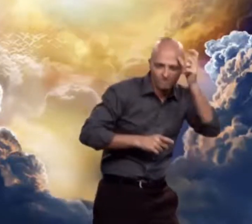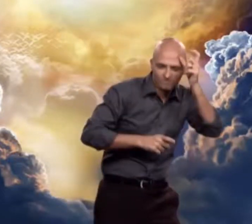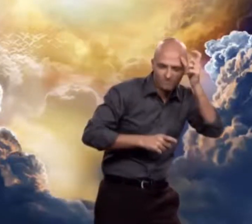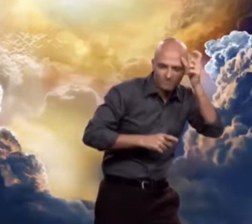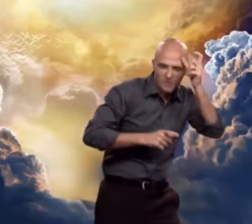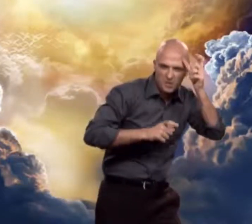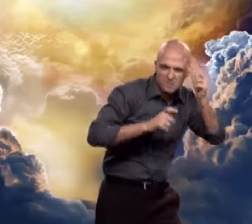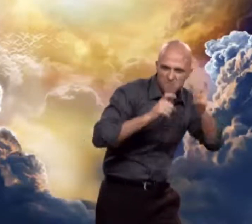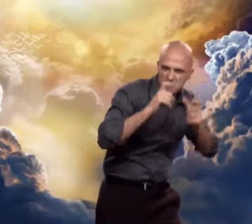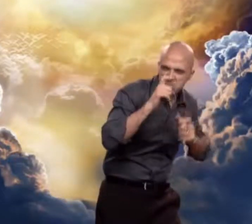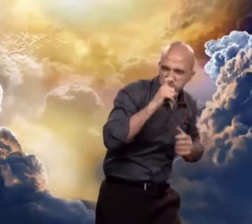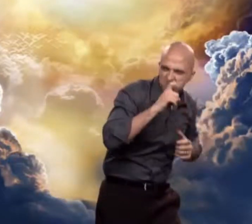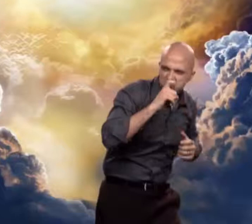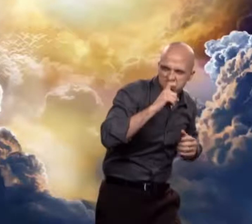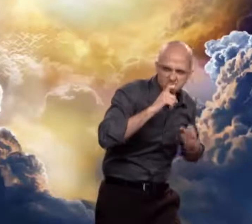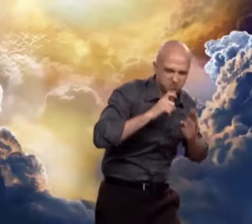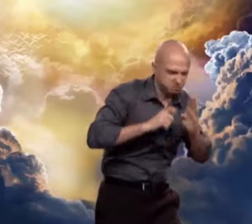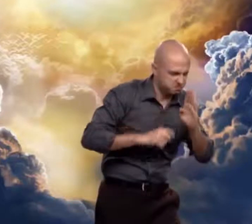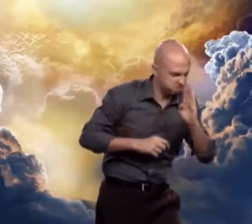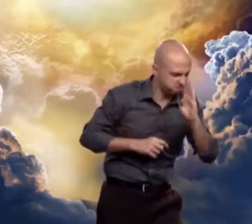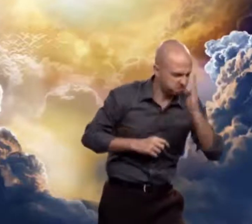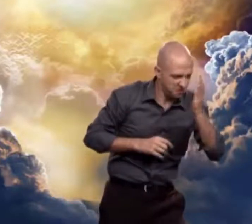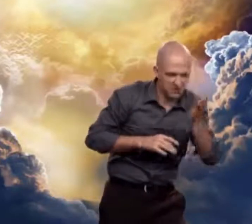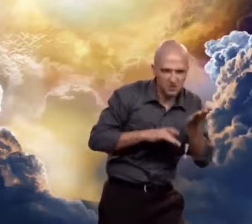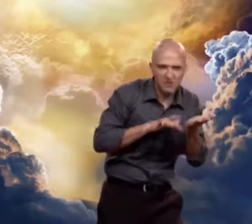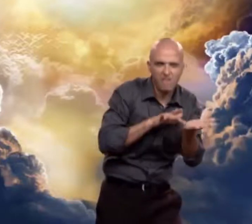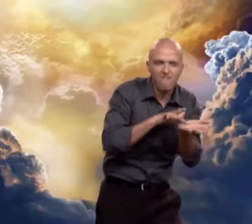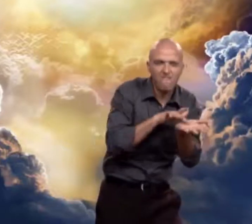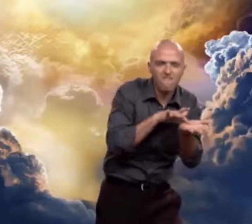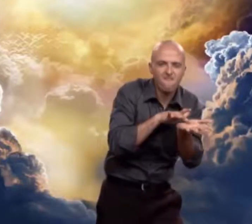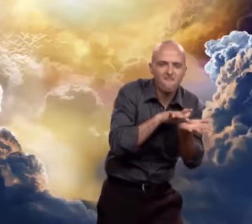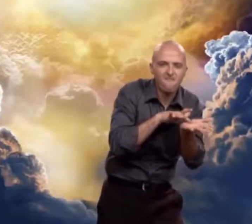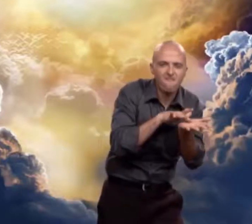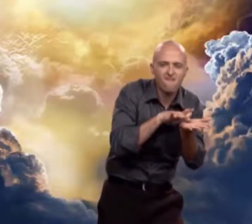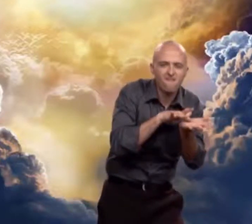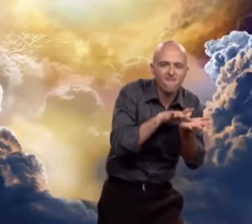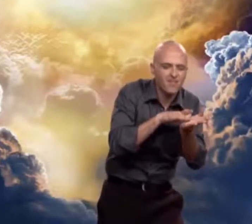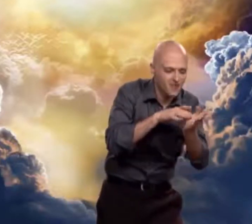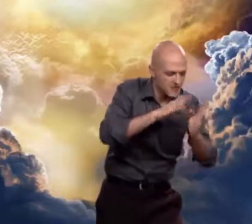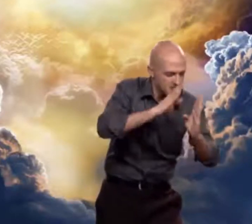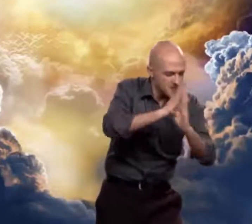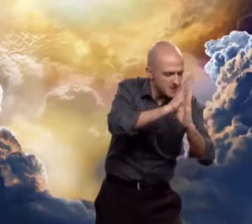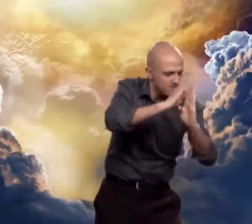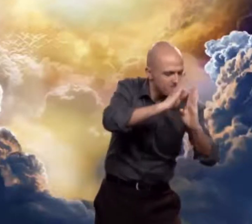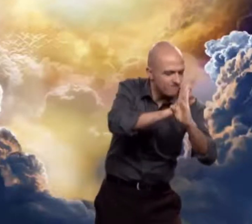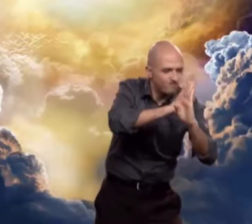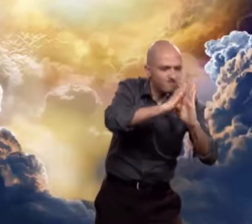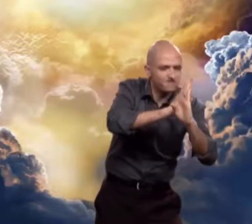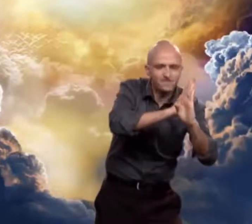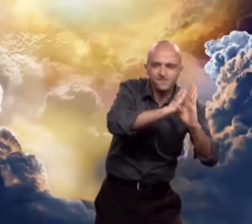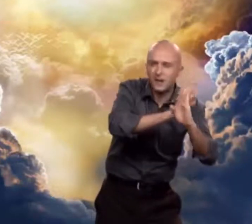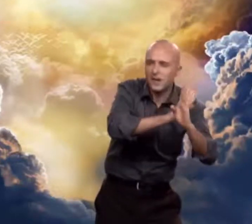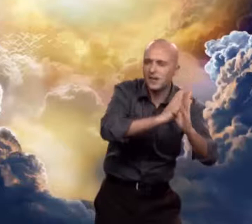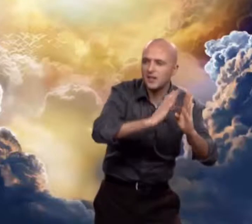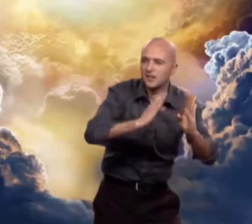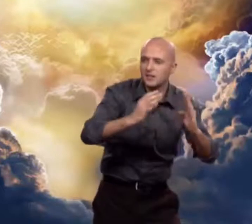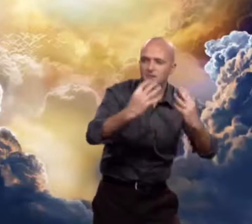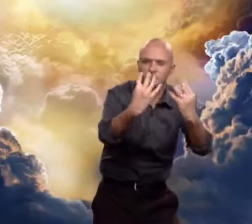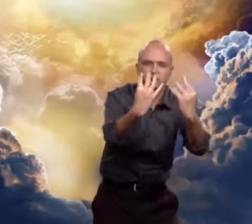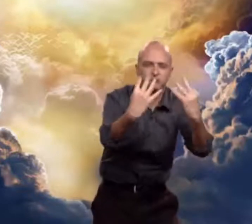Ele declarou que todo o mal era provocado pela maneira como Deus administrava o céu. Por isso era necessário que Satanás